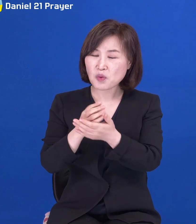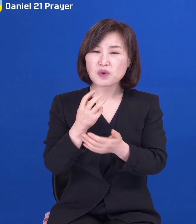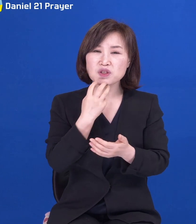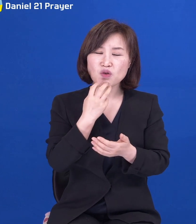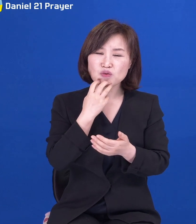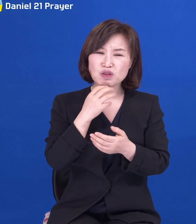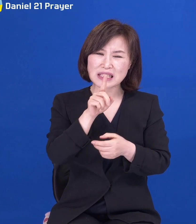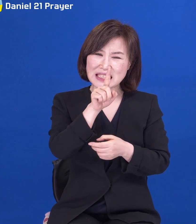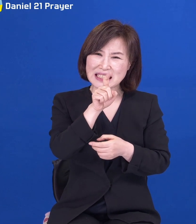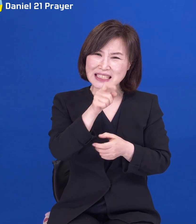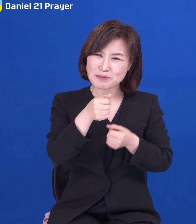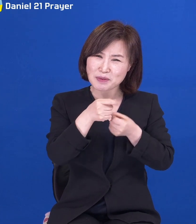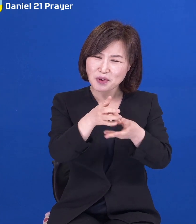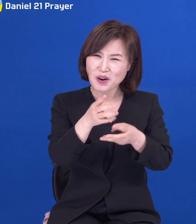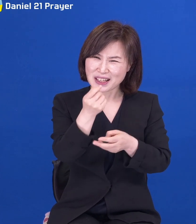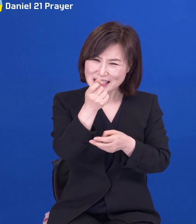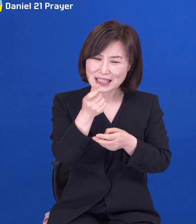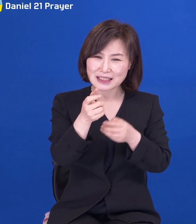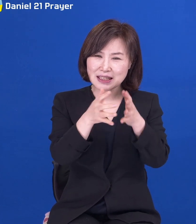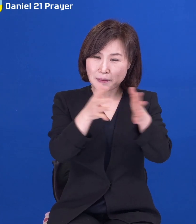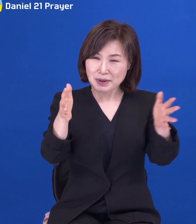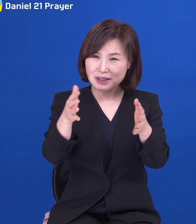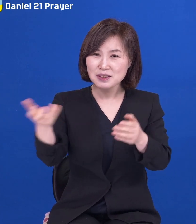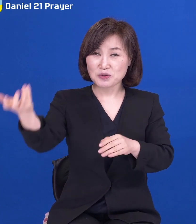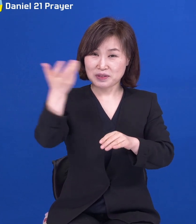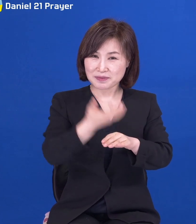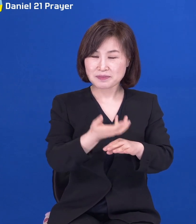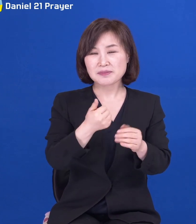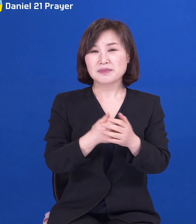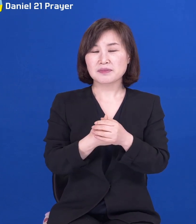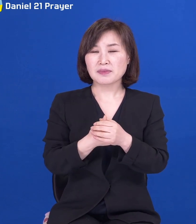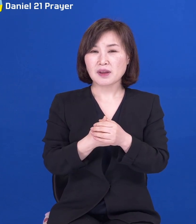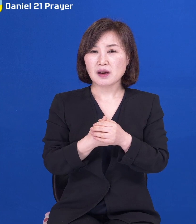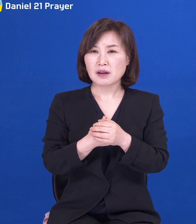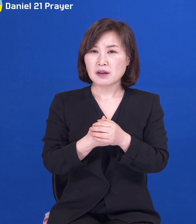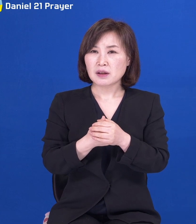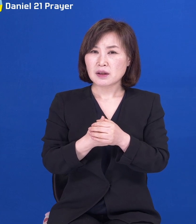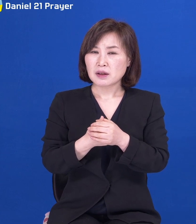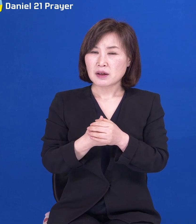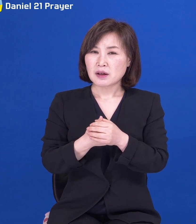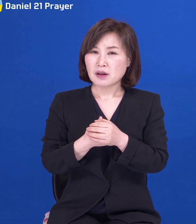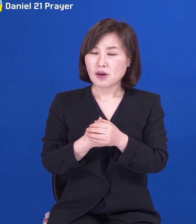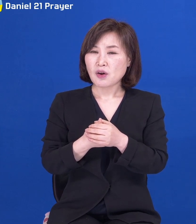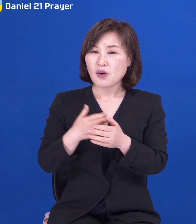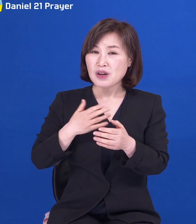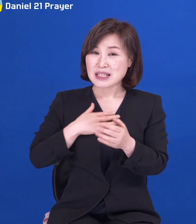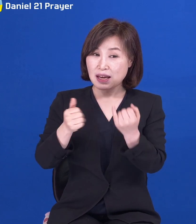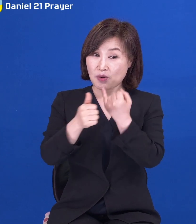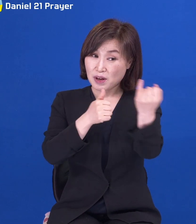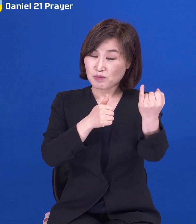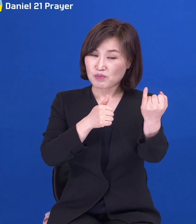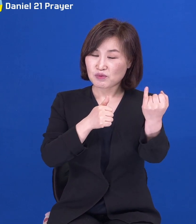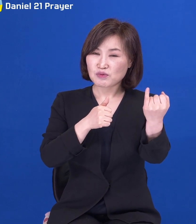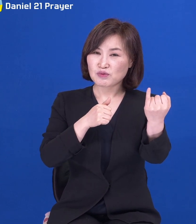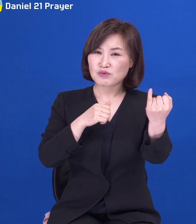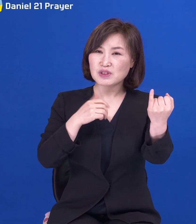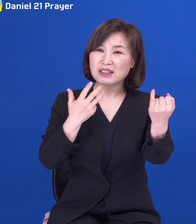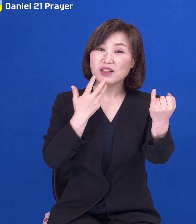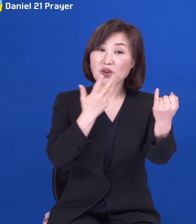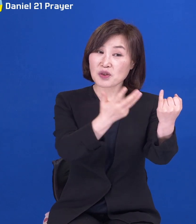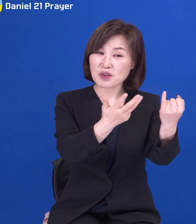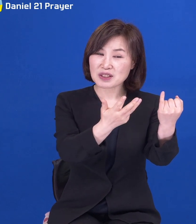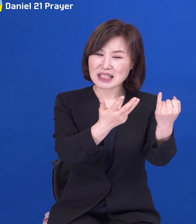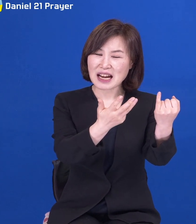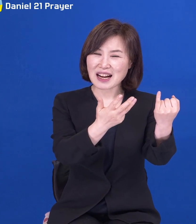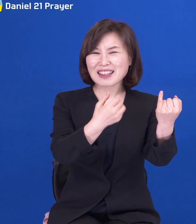저 와이프는 그때 당시 8살 된 애가 하나 있었어요. 딸 아이를 데리고 왔고 저는 지금 아무것도 없는 청으로 결혼을